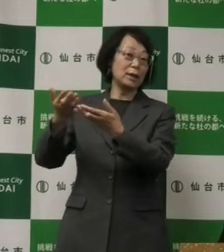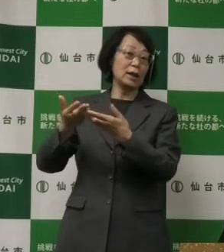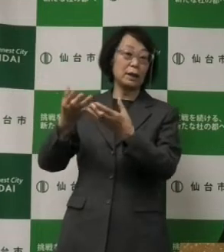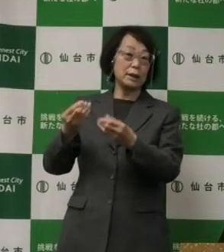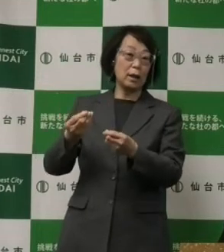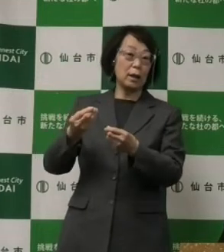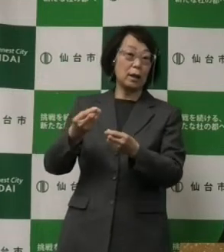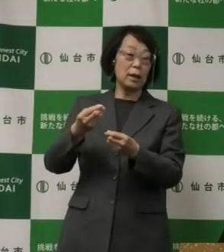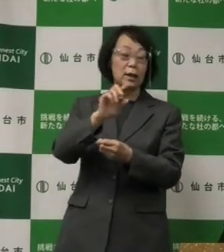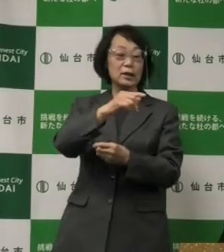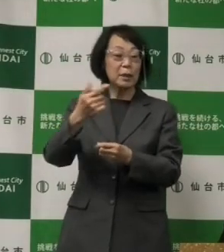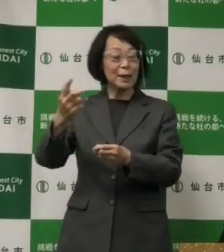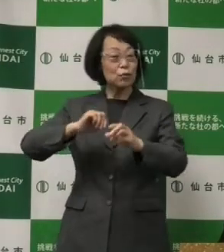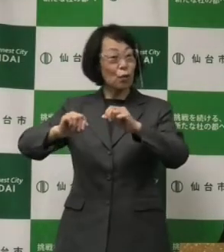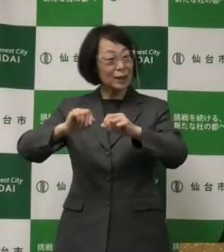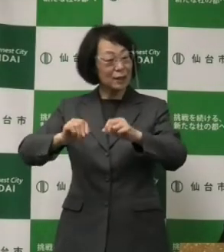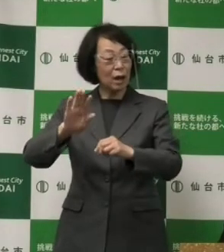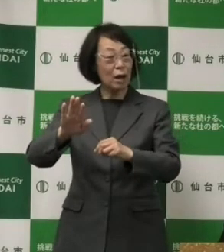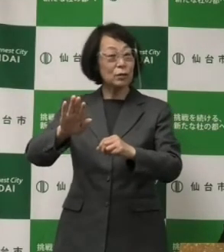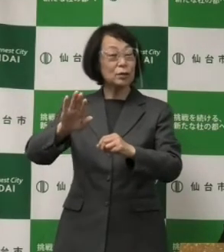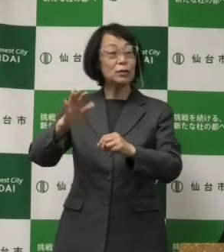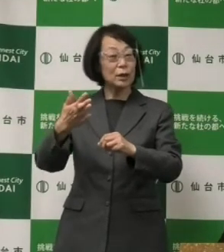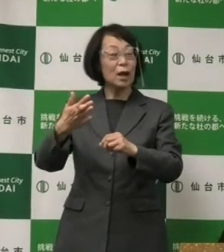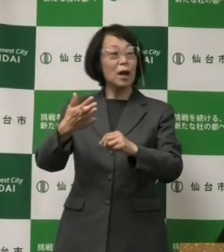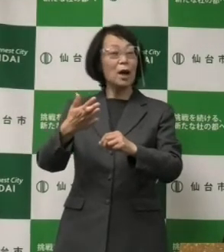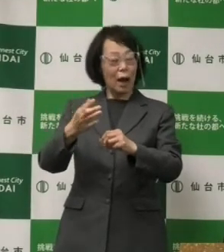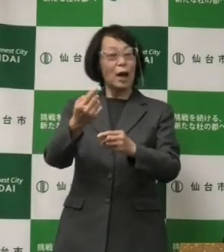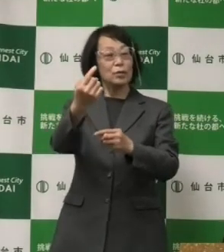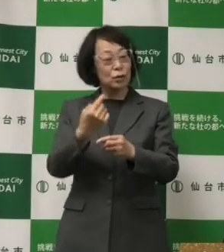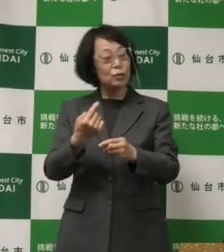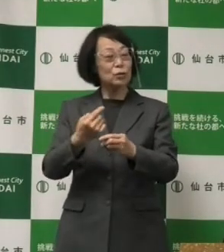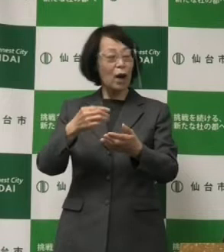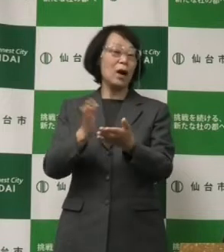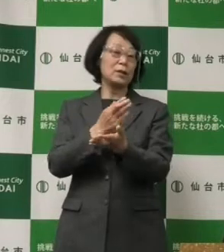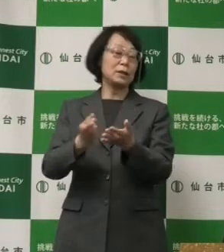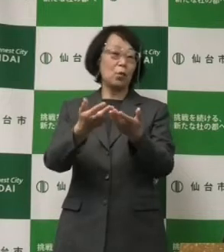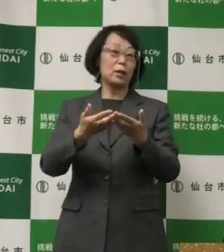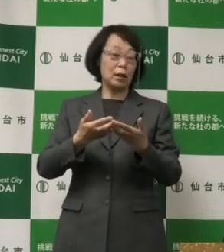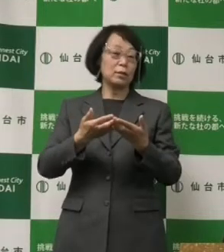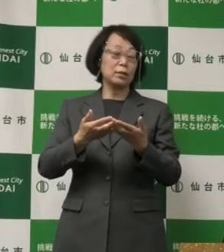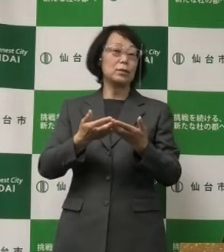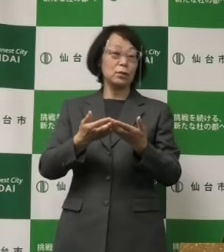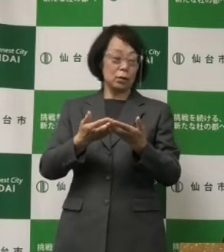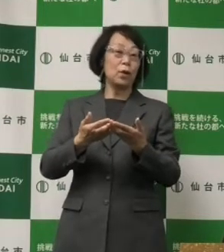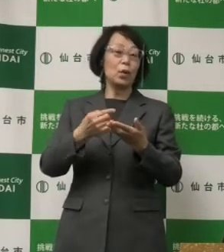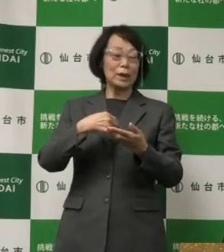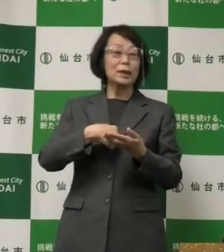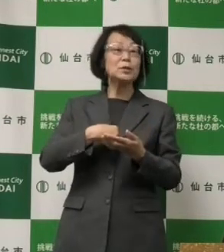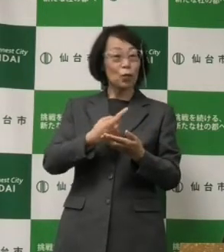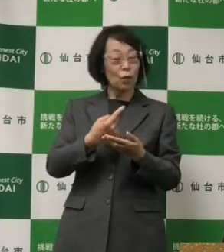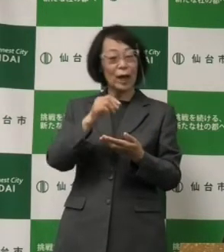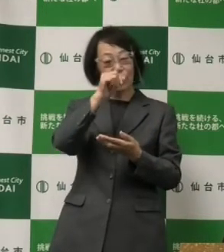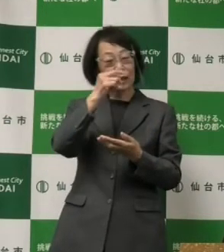ざまな動きがある中でよくぞ判断してくれたというふうに言っていただけて、私自身もとても